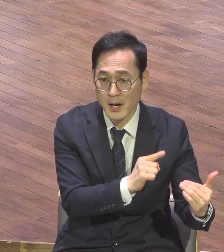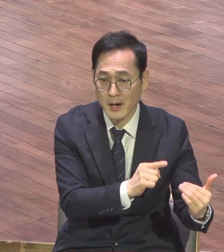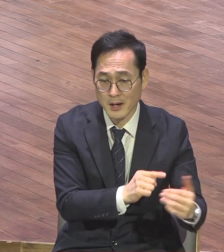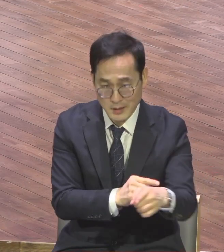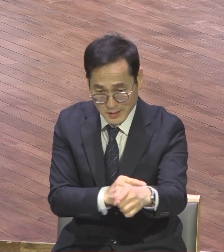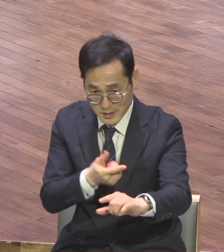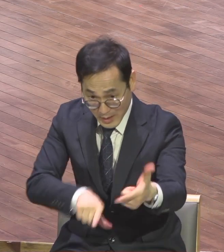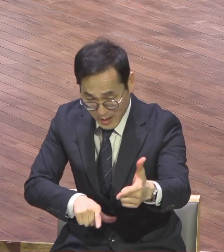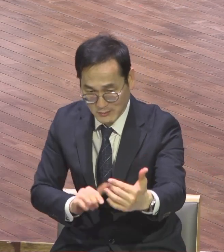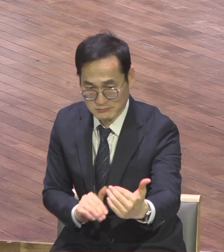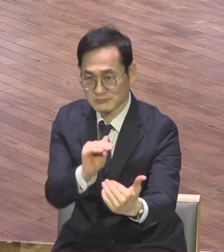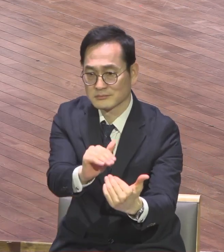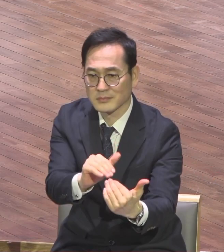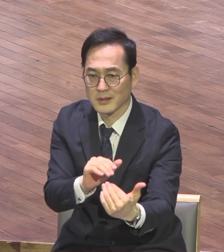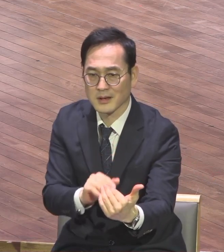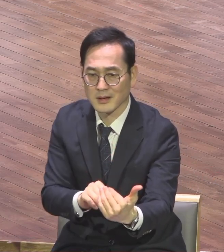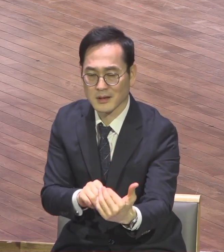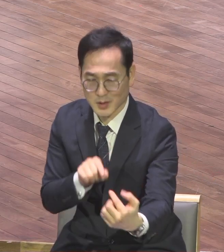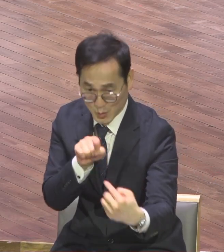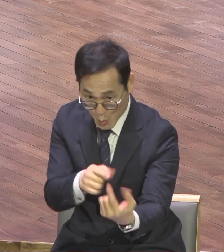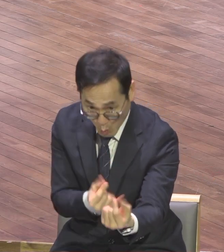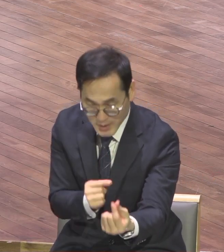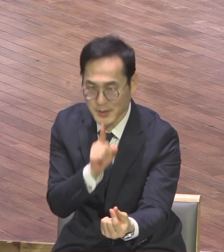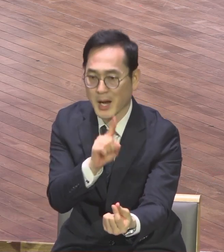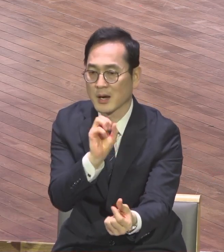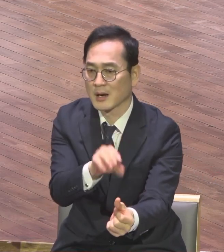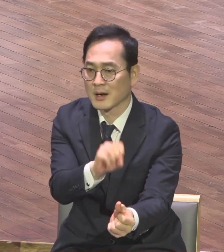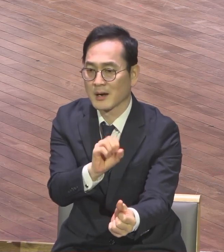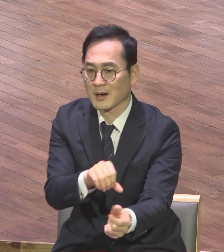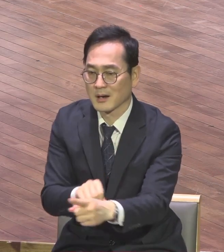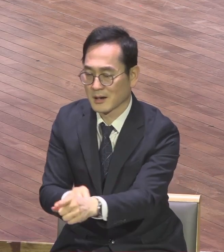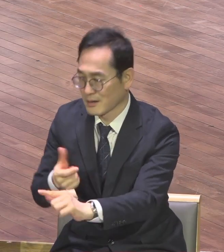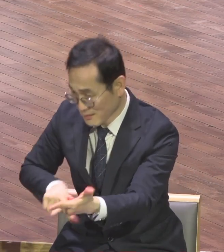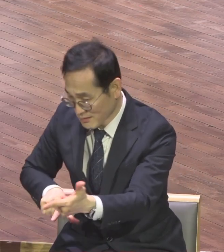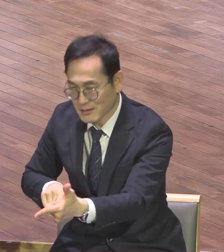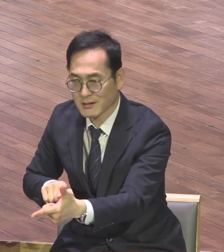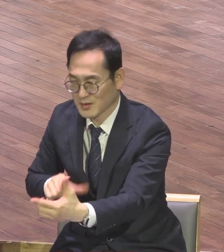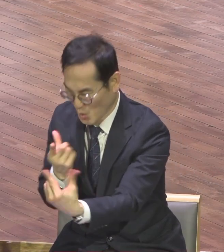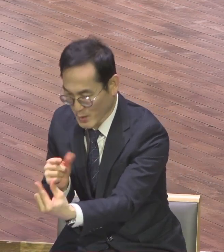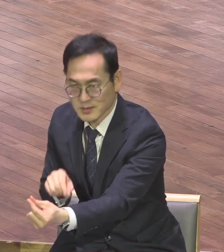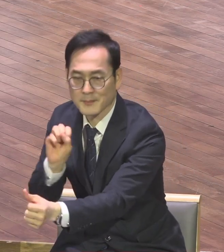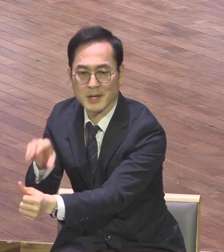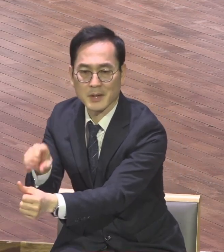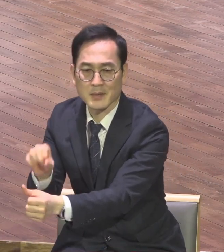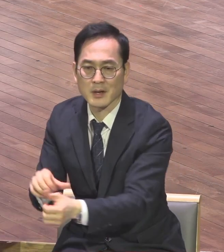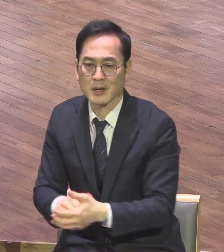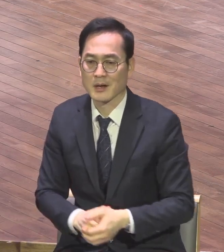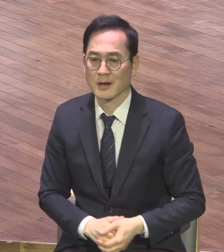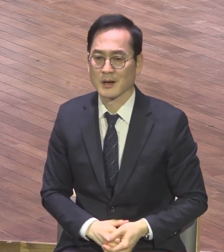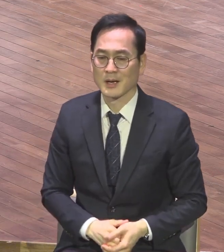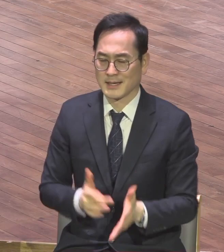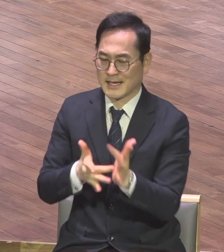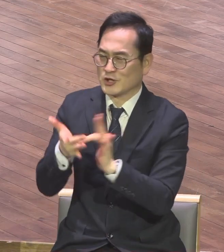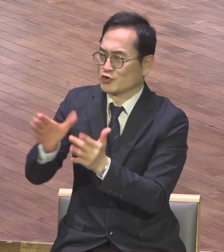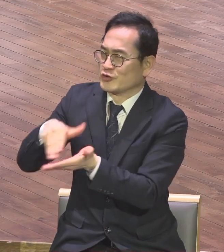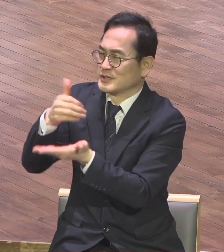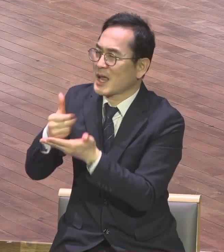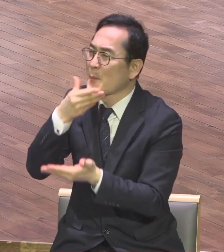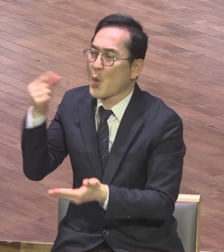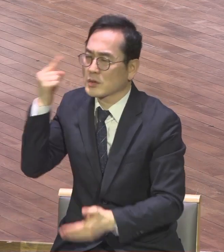하나님 복음이 뭐예요? 예수가 인류 모든 문제를 해결하신 그리스도 되신다는 유일성의